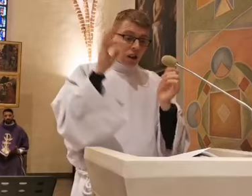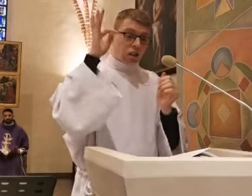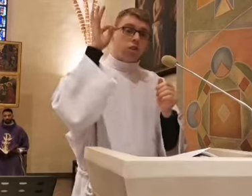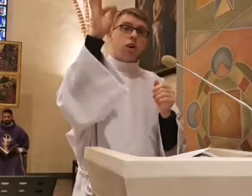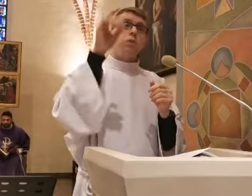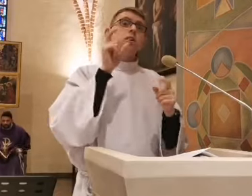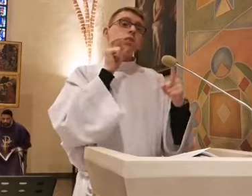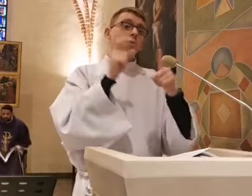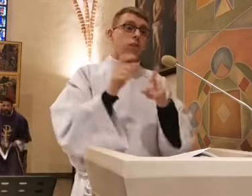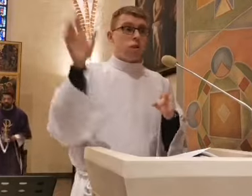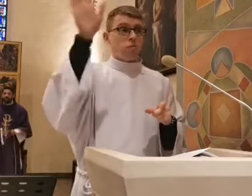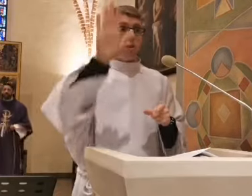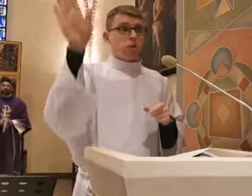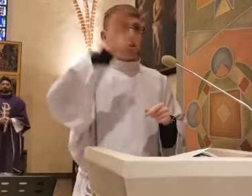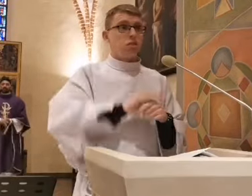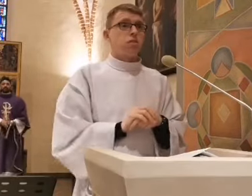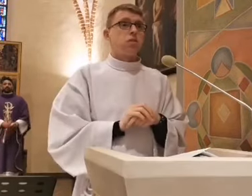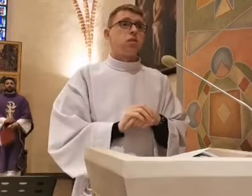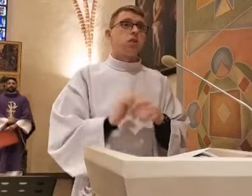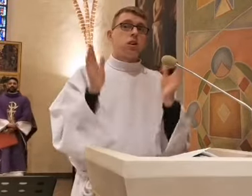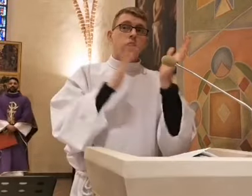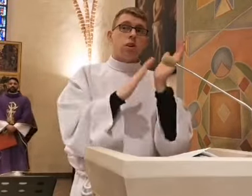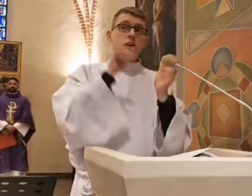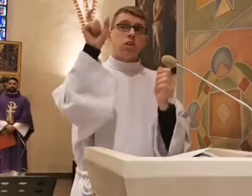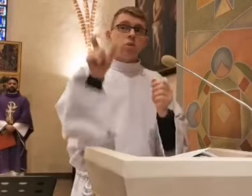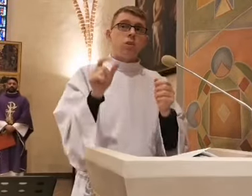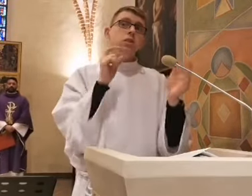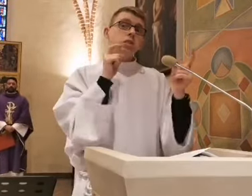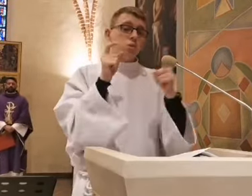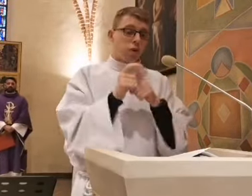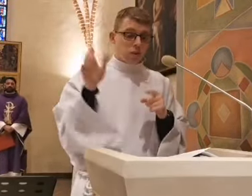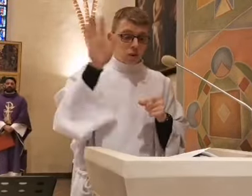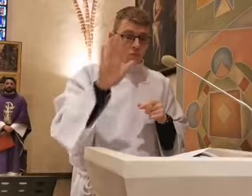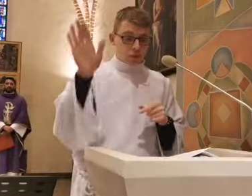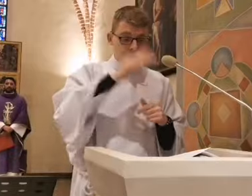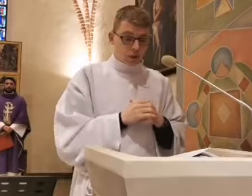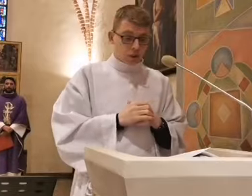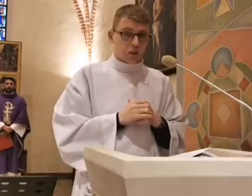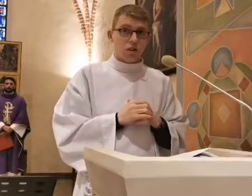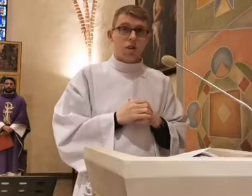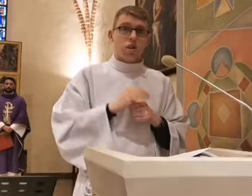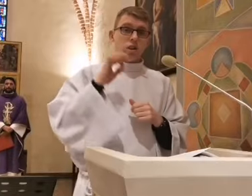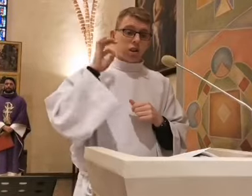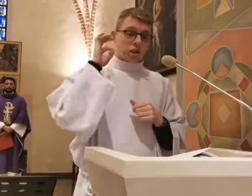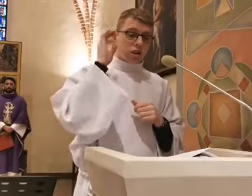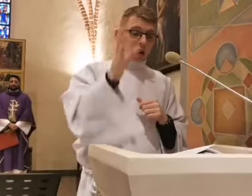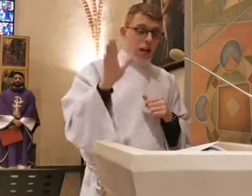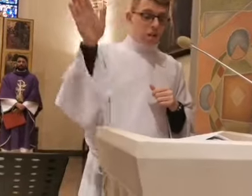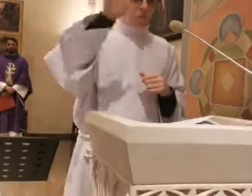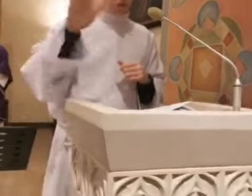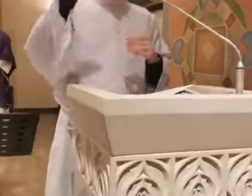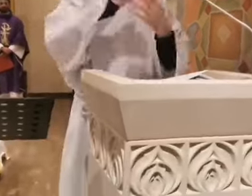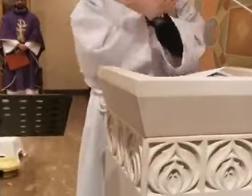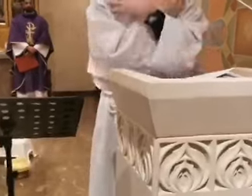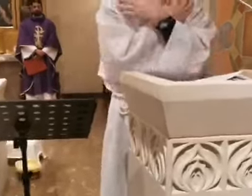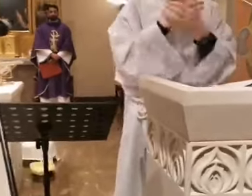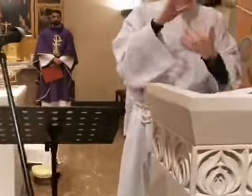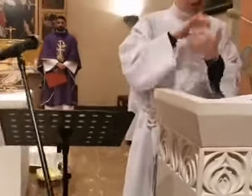Chwała Tobie, Słowo Boże. Chwała Tobie, Słowo Boże. Tak